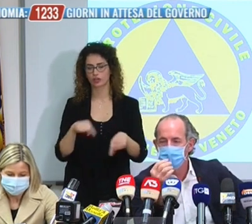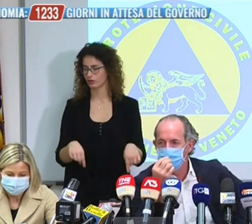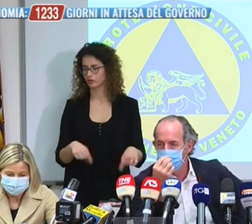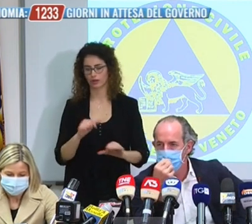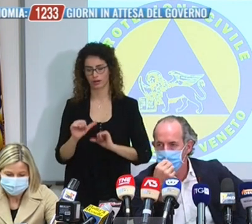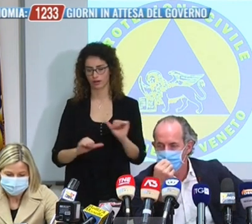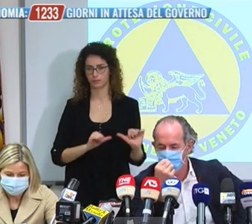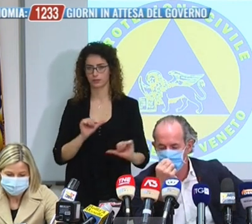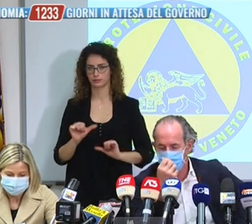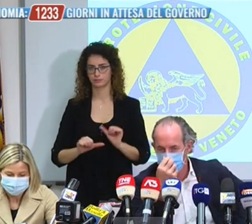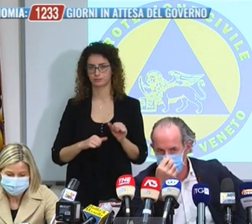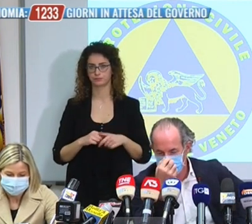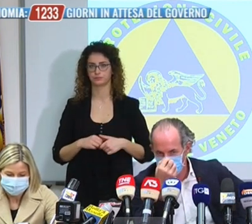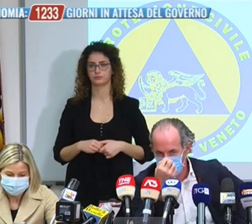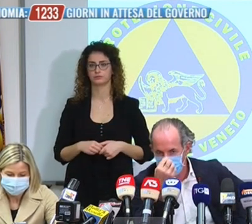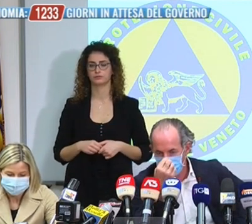così,